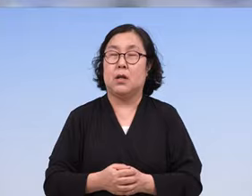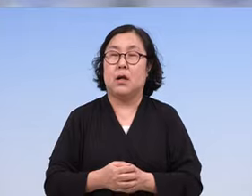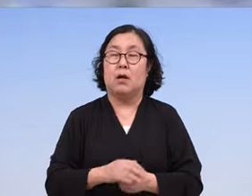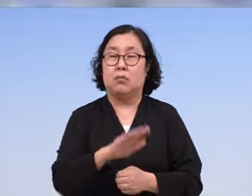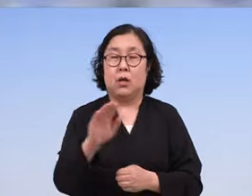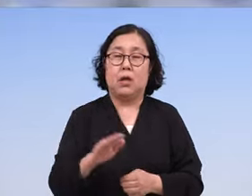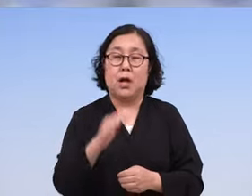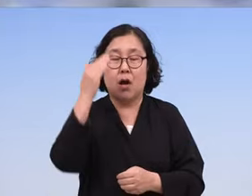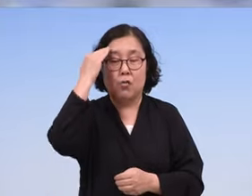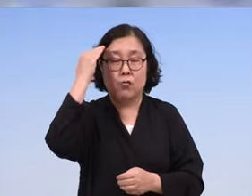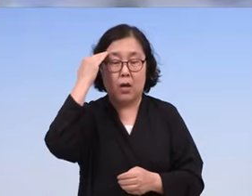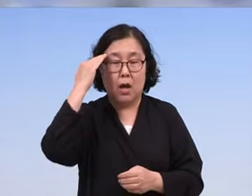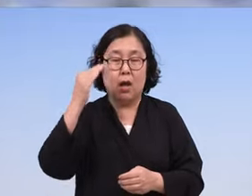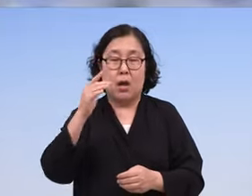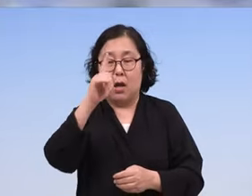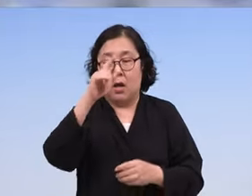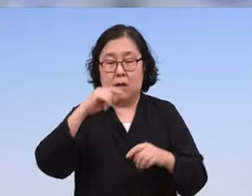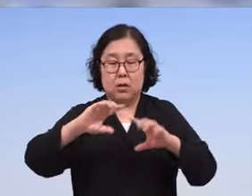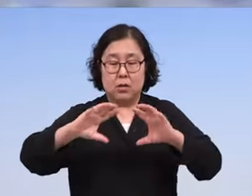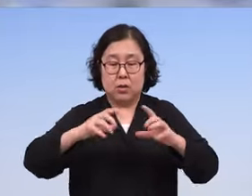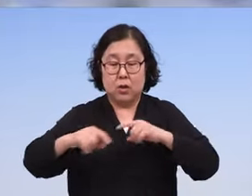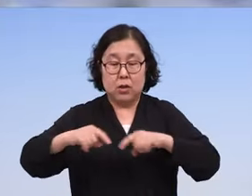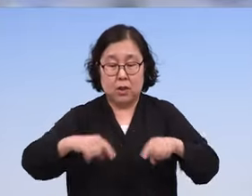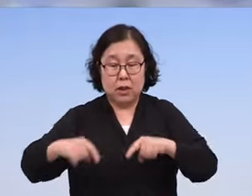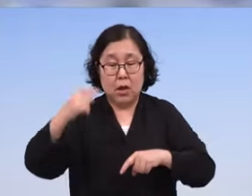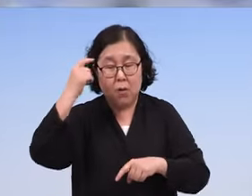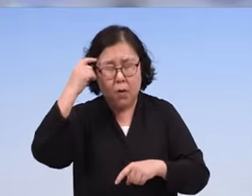우리나라 정치가 왜 가슴이 아픕니까?